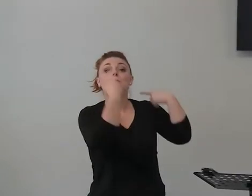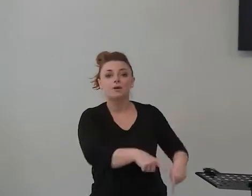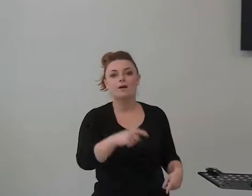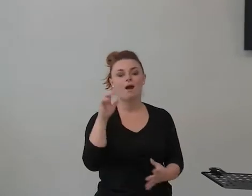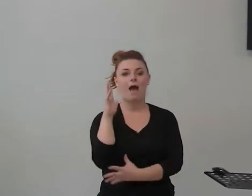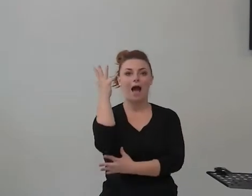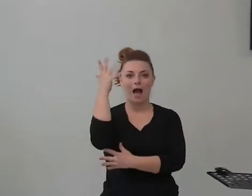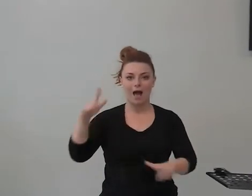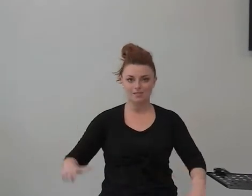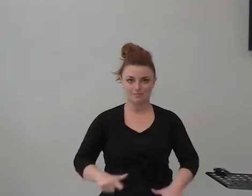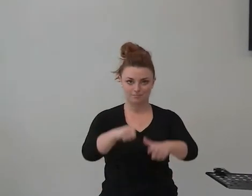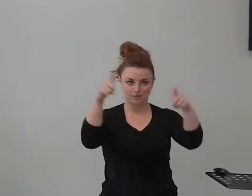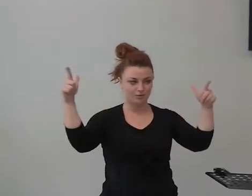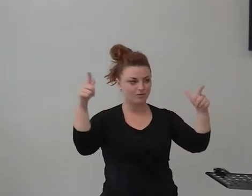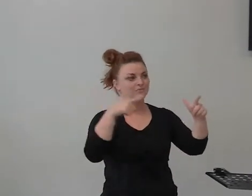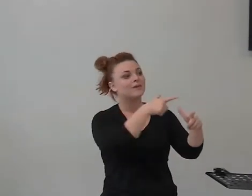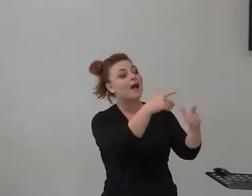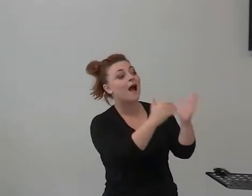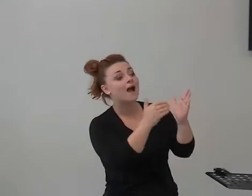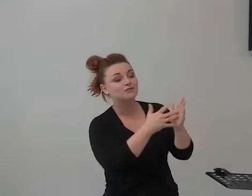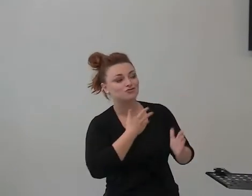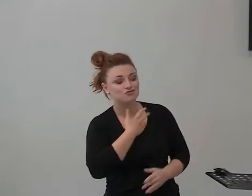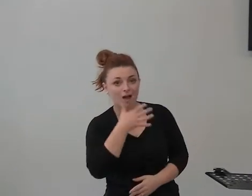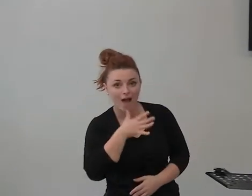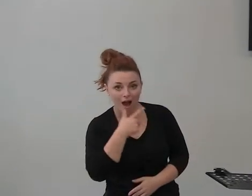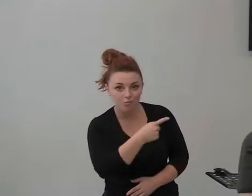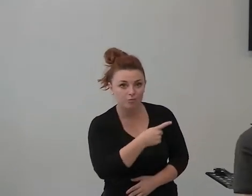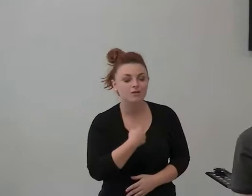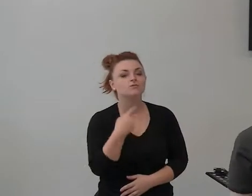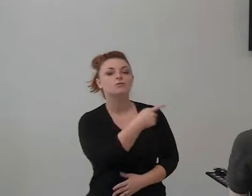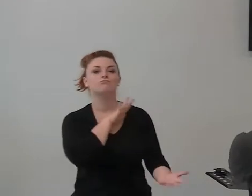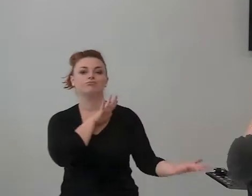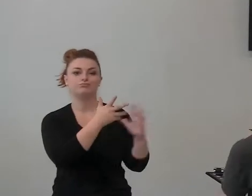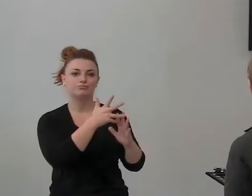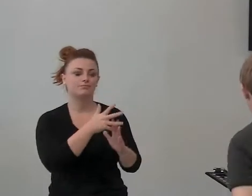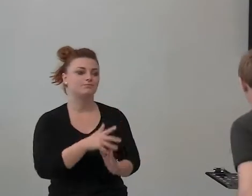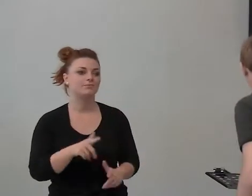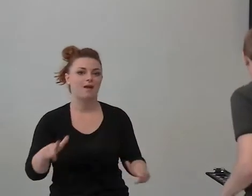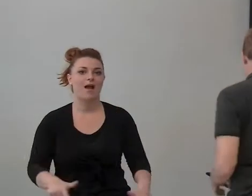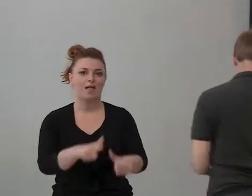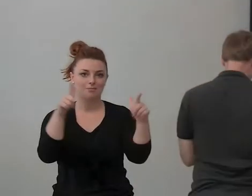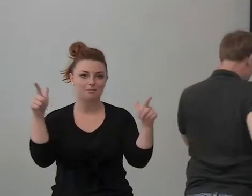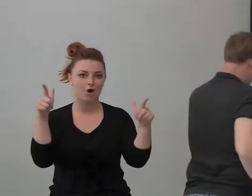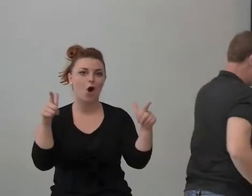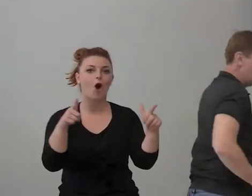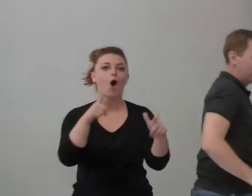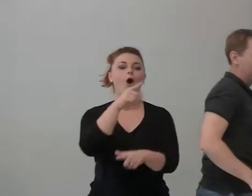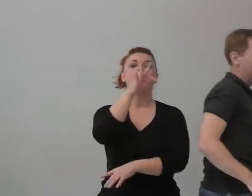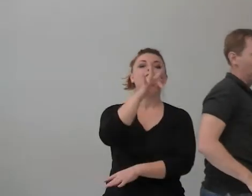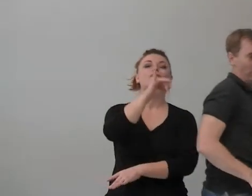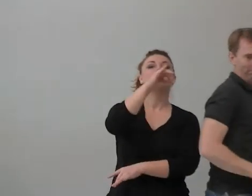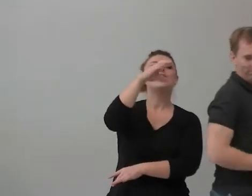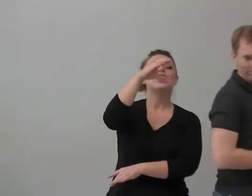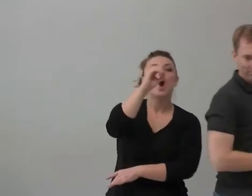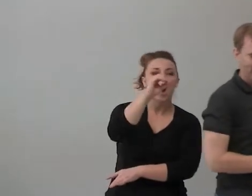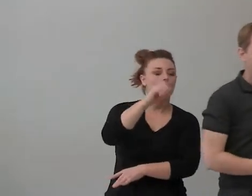Se c'è l'acqua a casa. Sei un albero. È un fico.